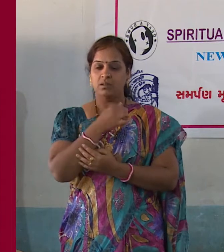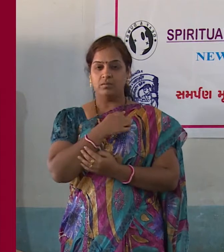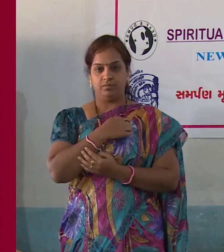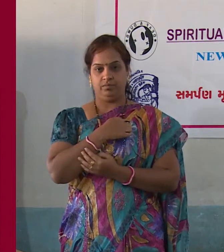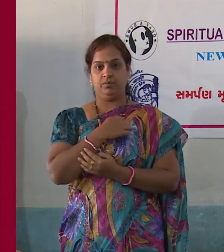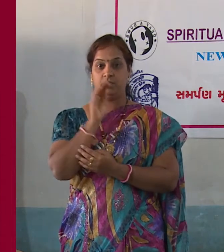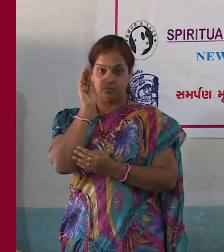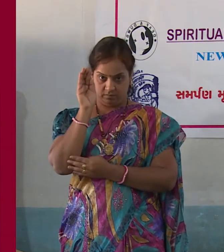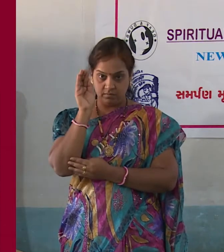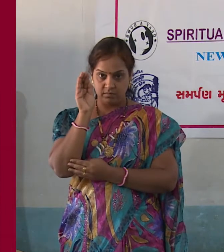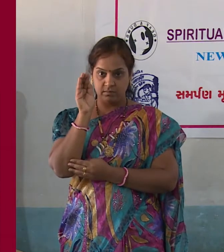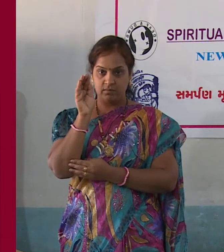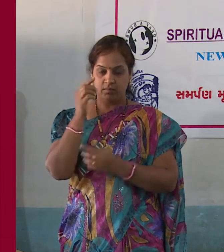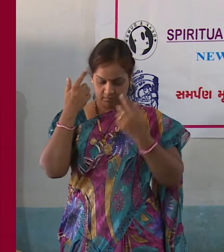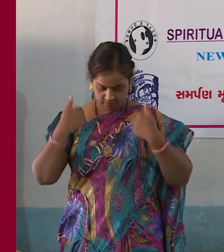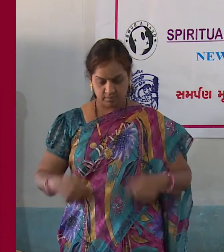मणि की वैल्यू होती है।